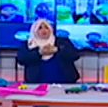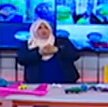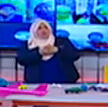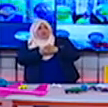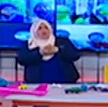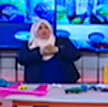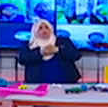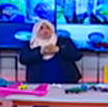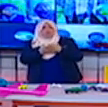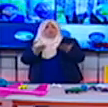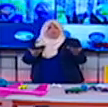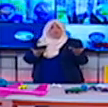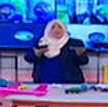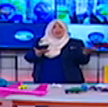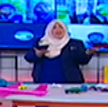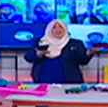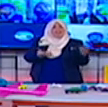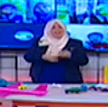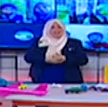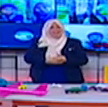Oh, wait, hold on.